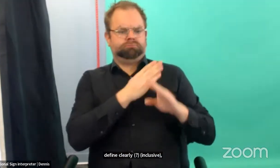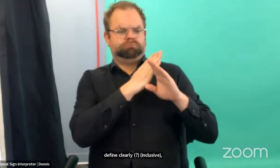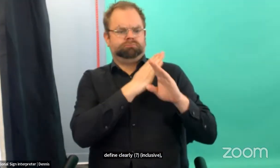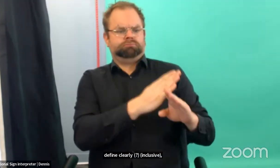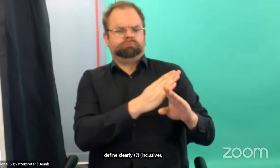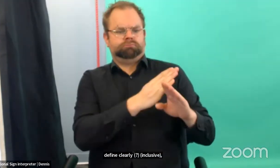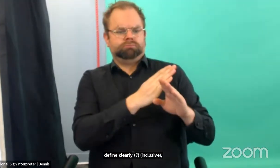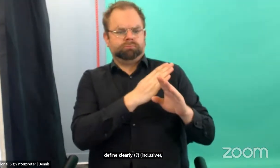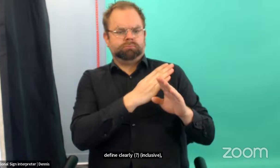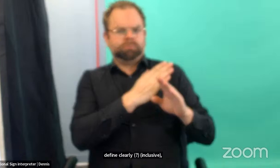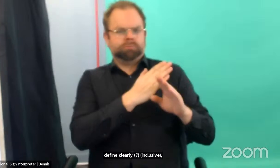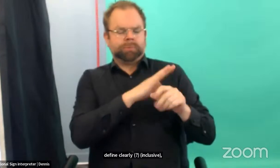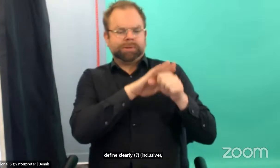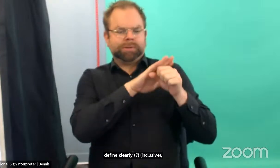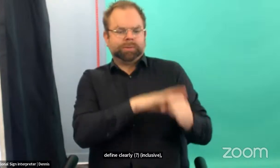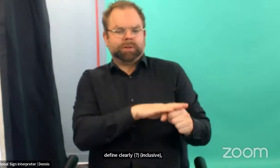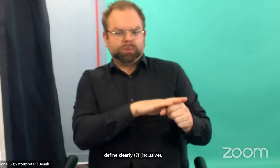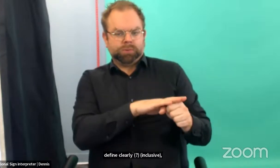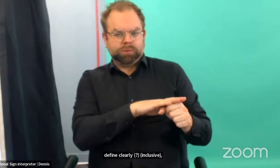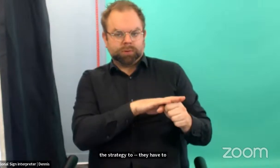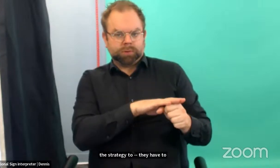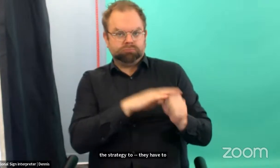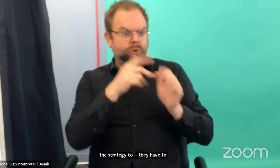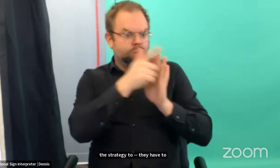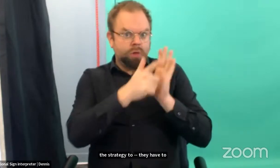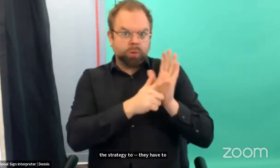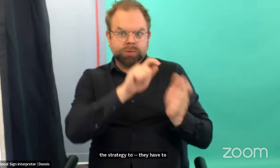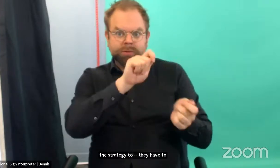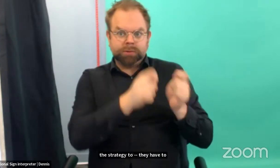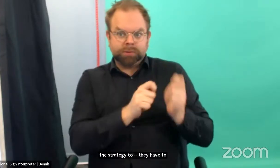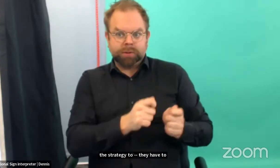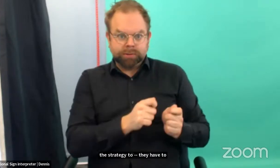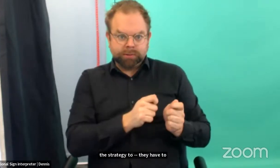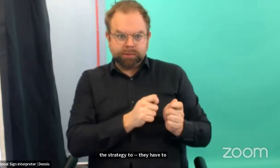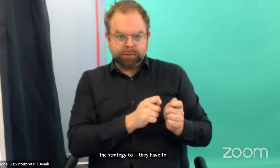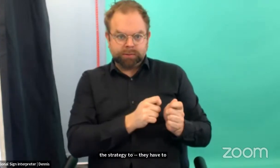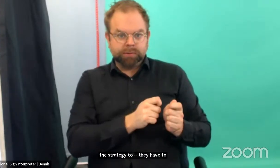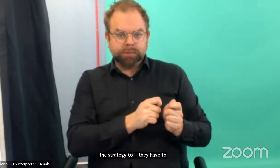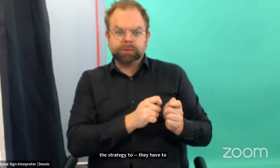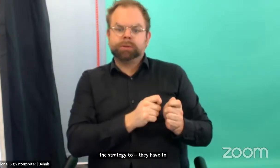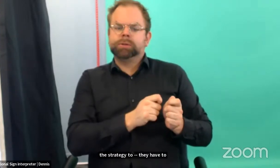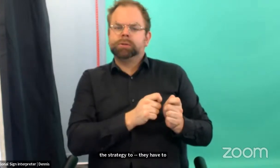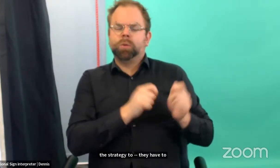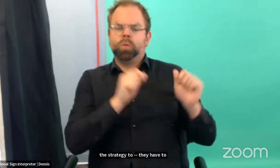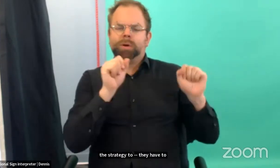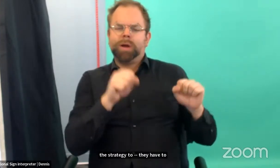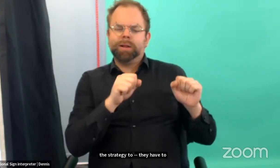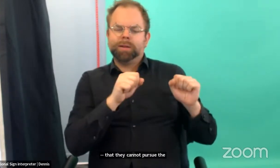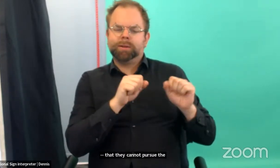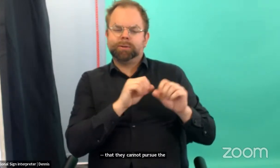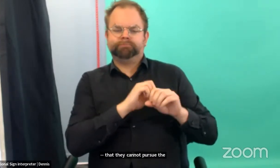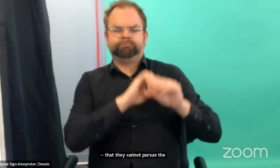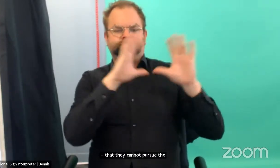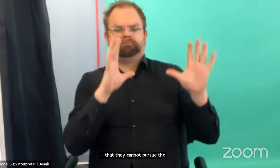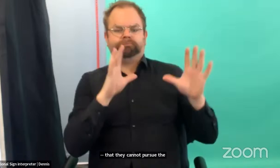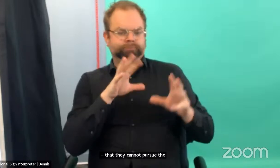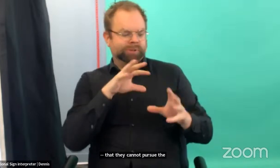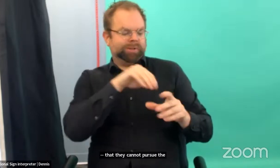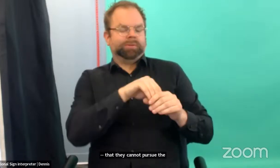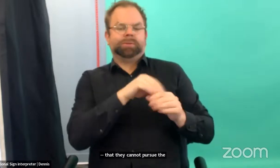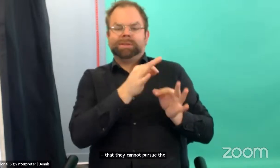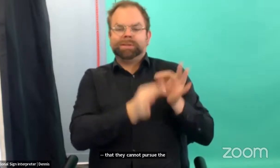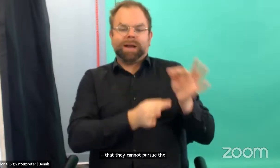pueda perseguir penalmente a los padres de alumnos con discapacidad por exigir el derecho de sus hijos a